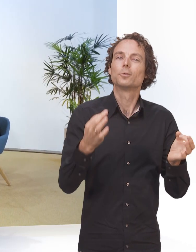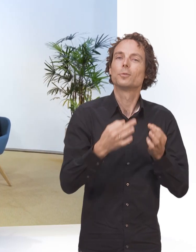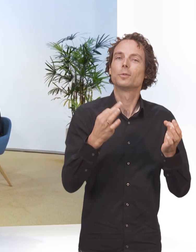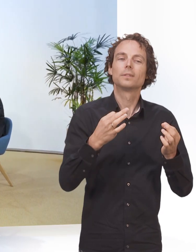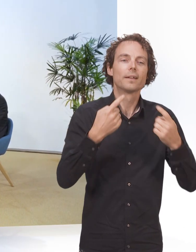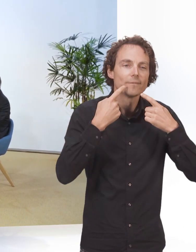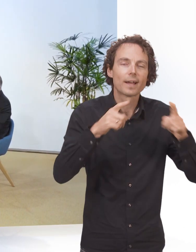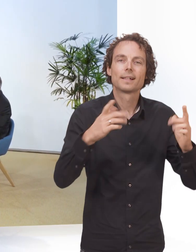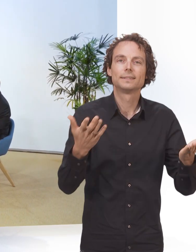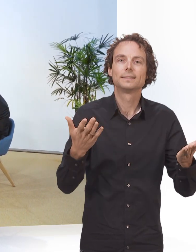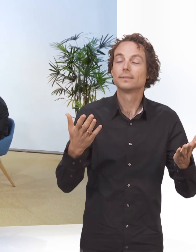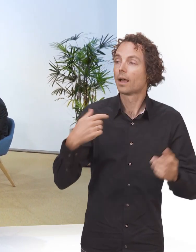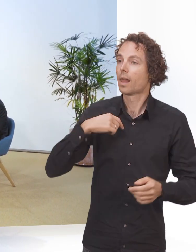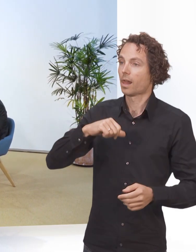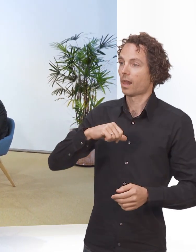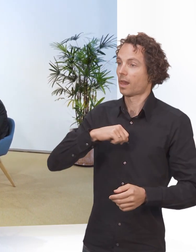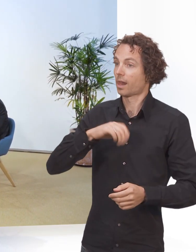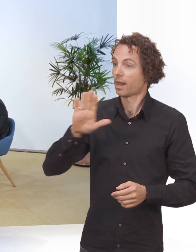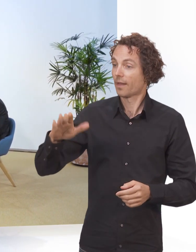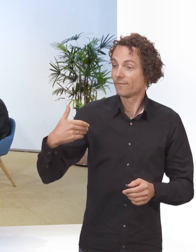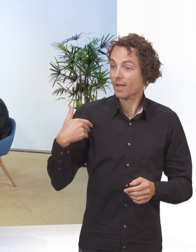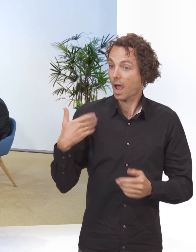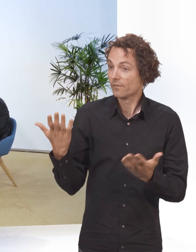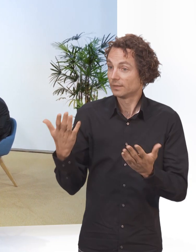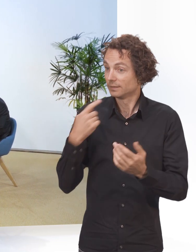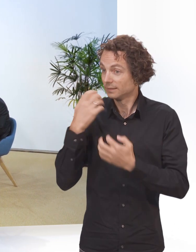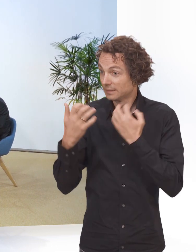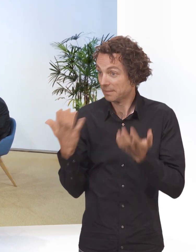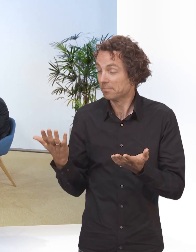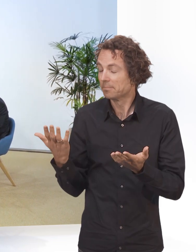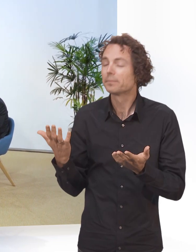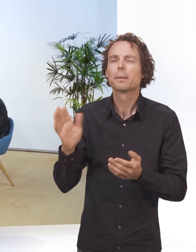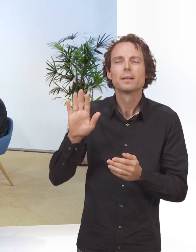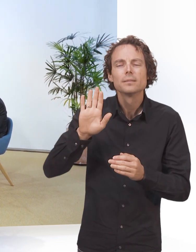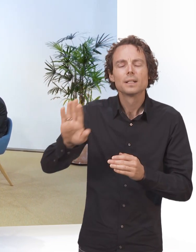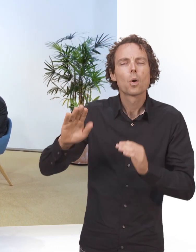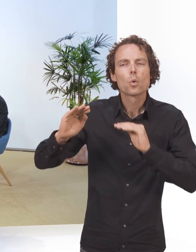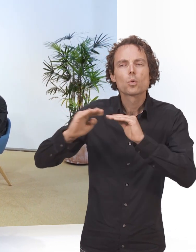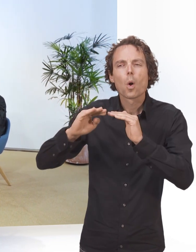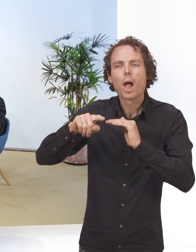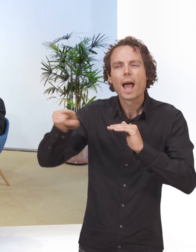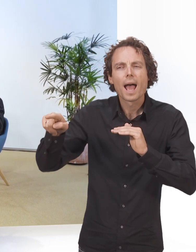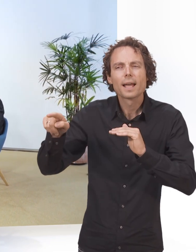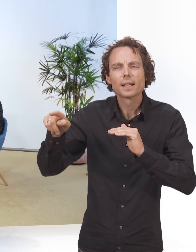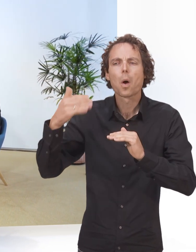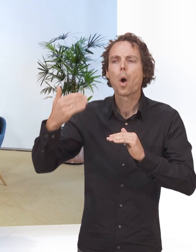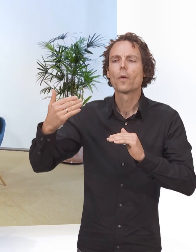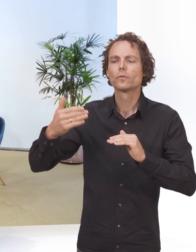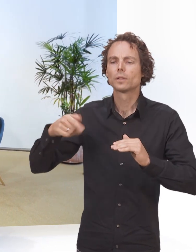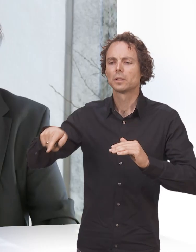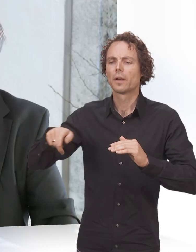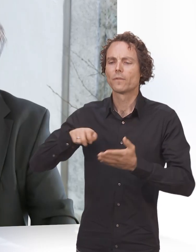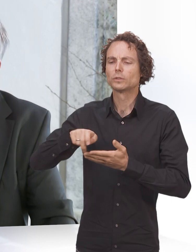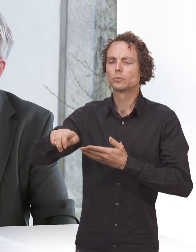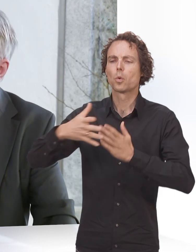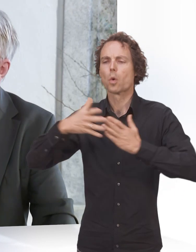Aha, bin gespannt, was deine Frau dazu sagt. Mich würde noch interessieren, Kollegen von dir, die stellen sich ganz oft mit großen Transparenten in die Fußgängerzone